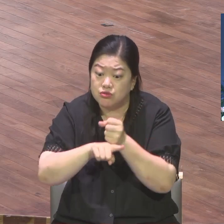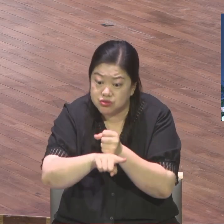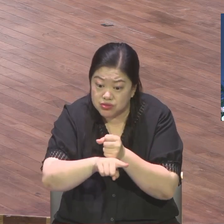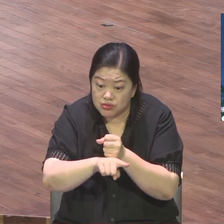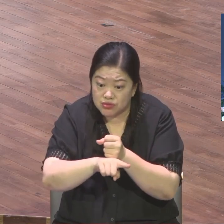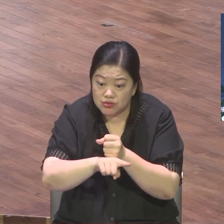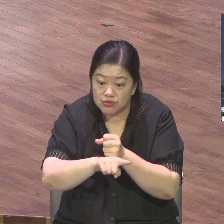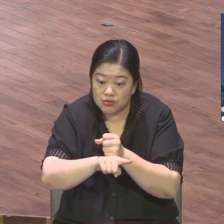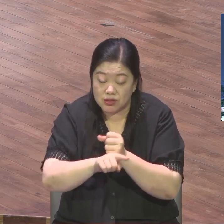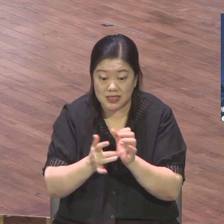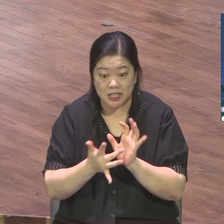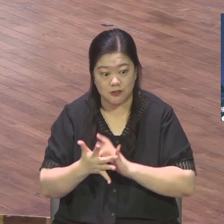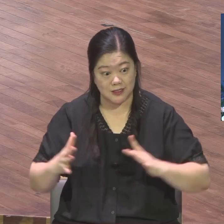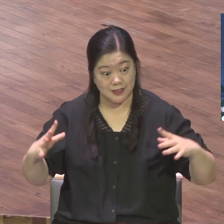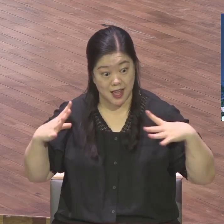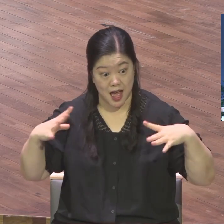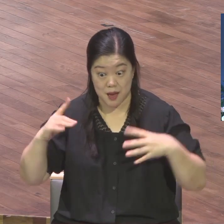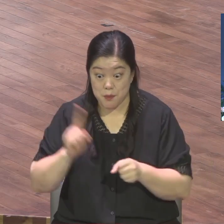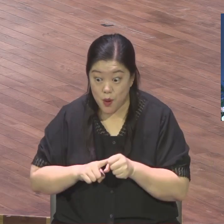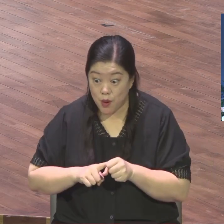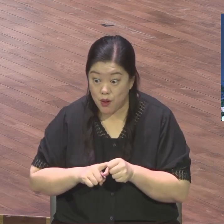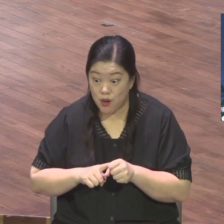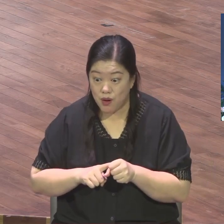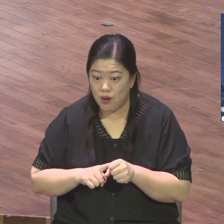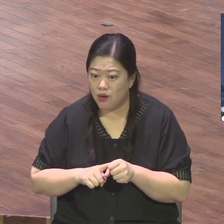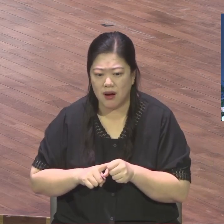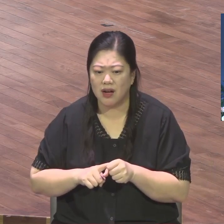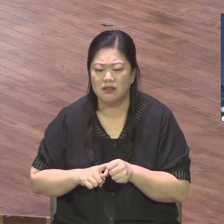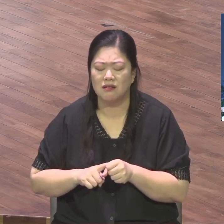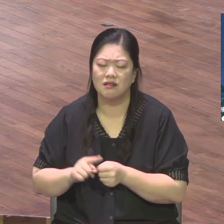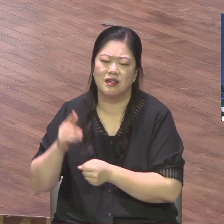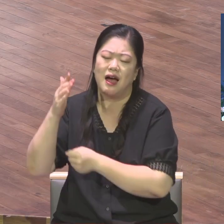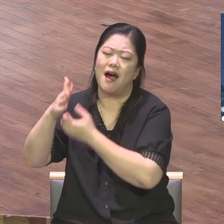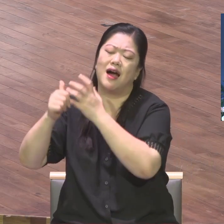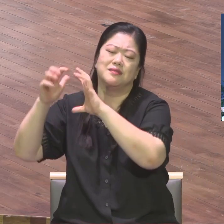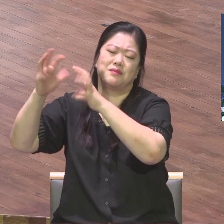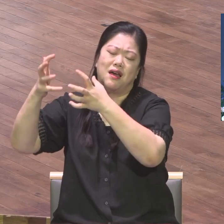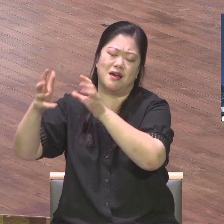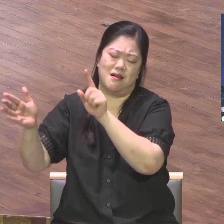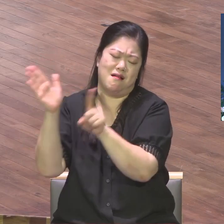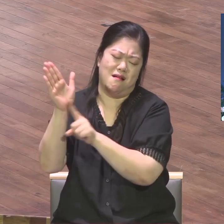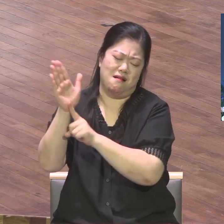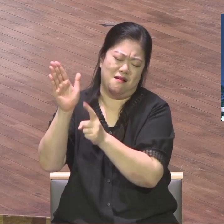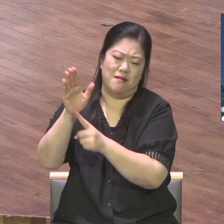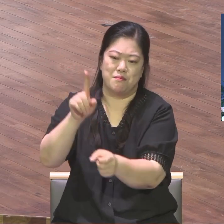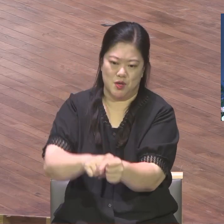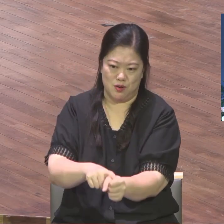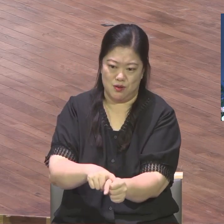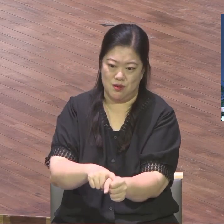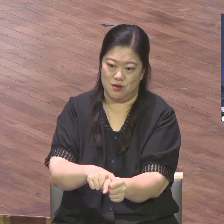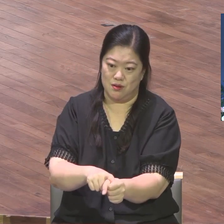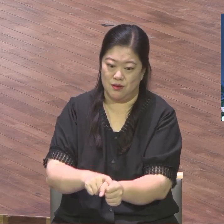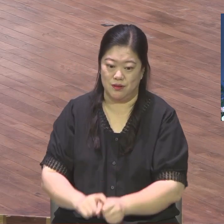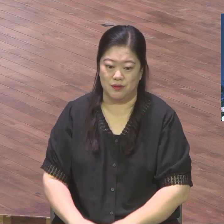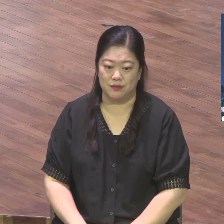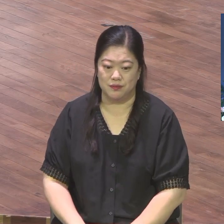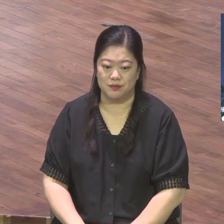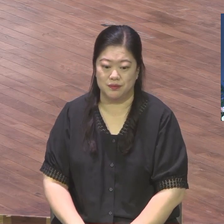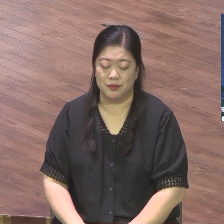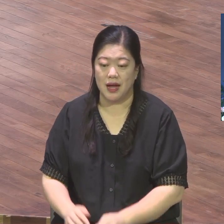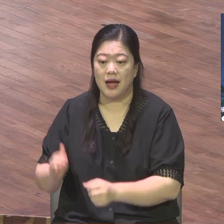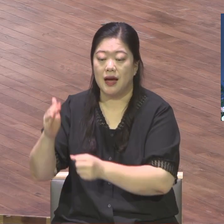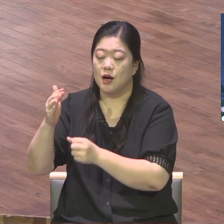복음 전파의 효과적인 증거로 복음 전가하기 위해서. 그래서 정말 중요한 것은요, 부활신앙